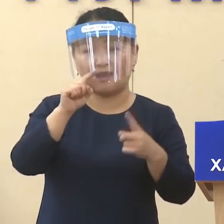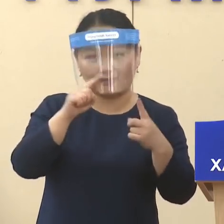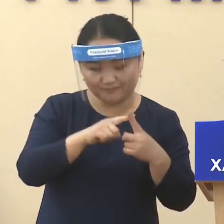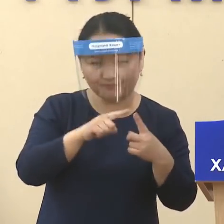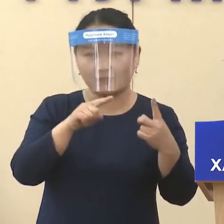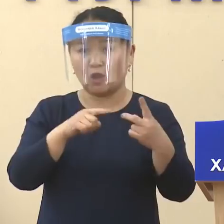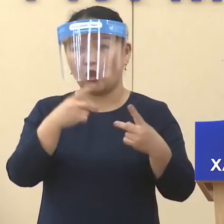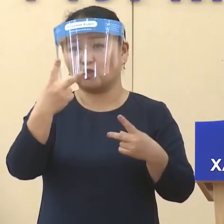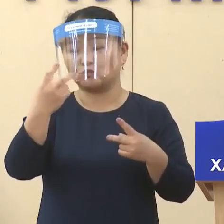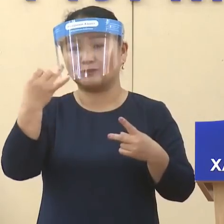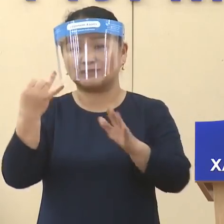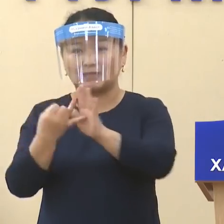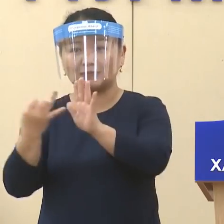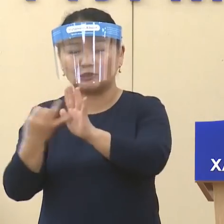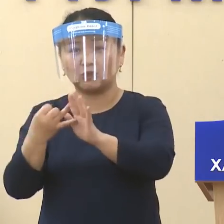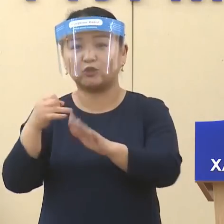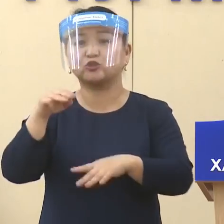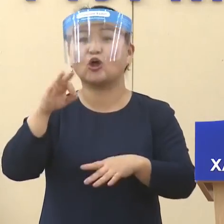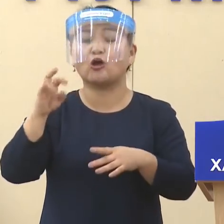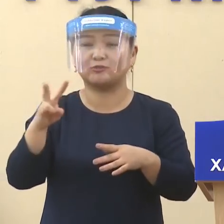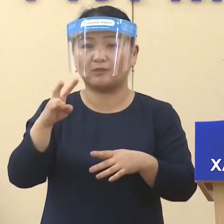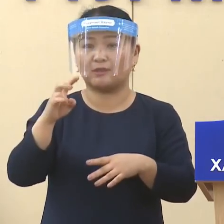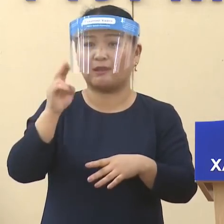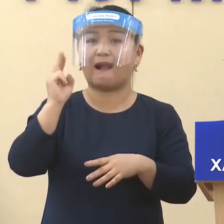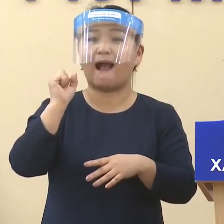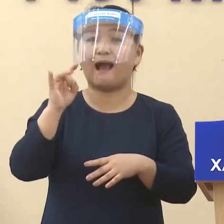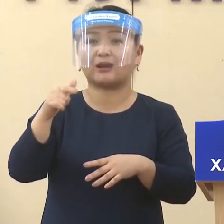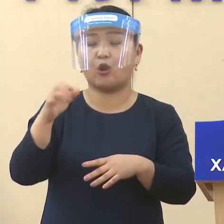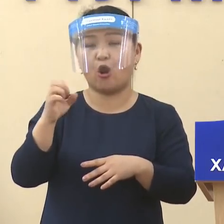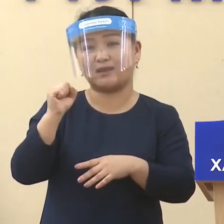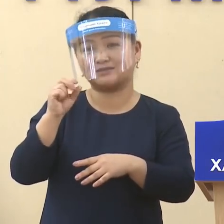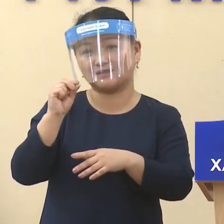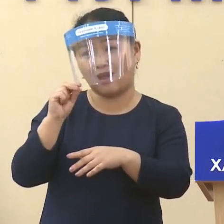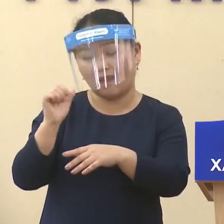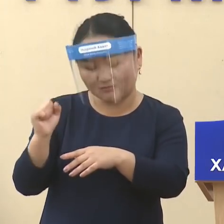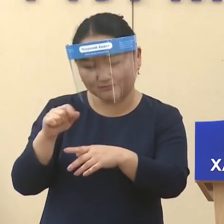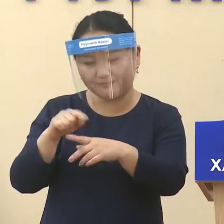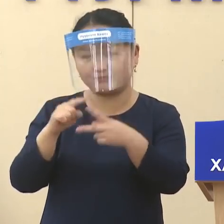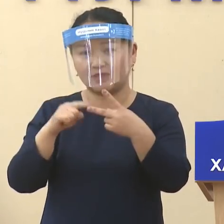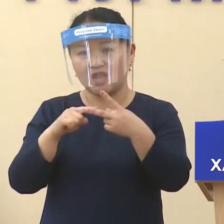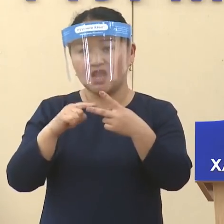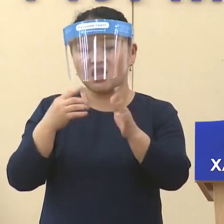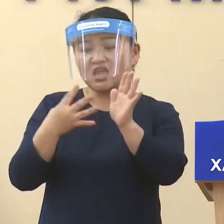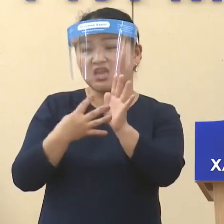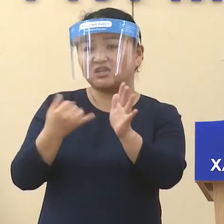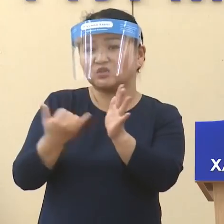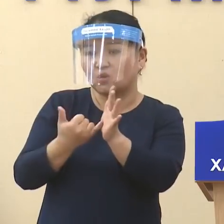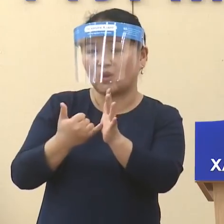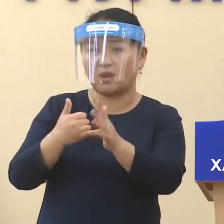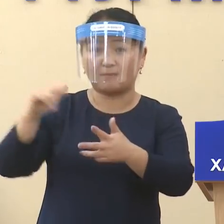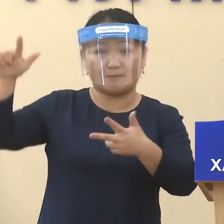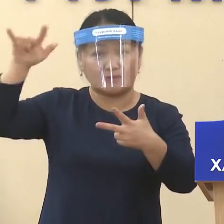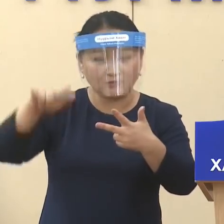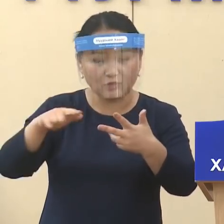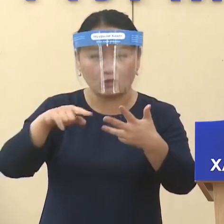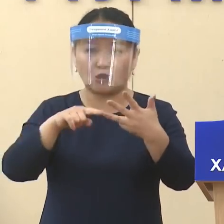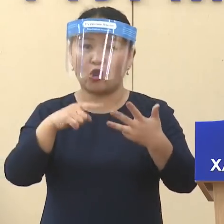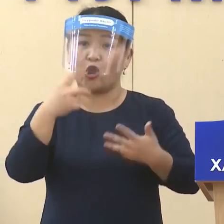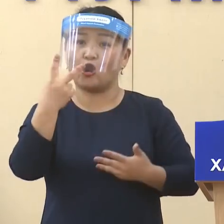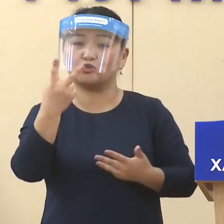27.577.5 тонн карго ачаа за 96 гаруй хөлөг 250 гаруй тээврийн